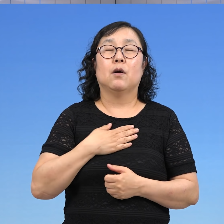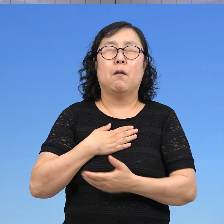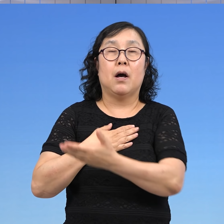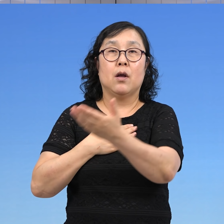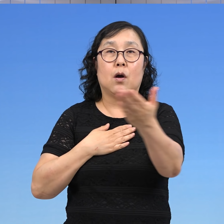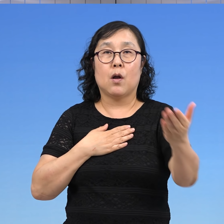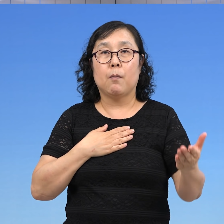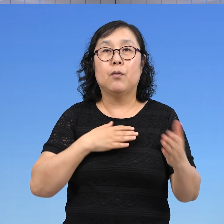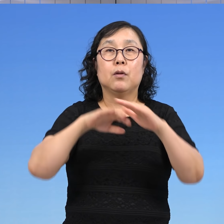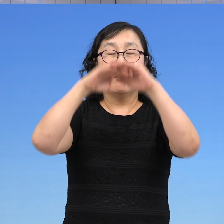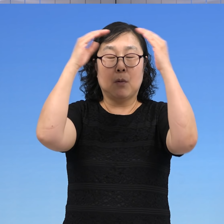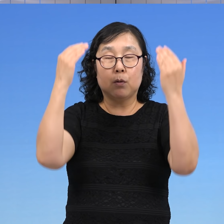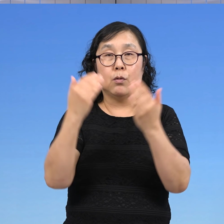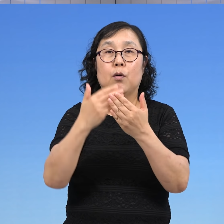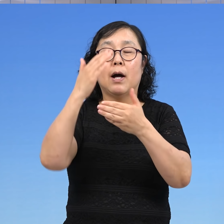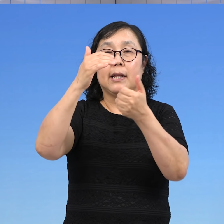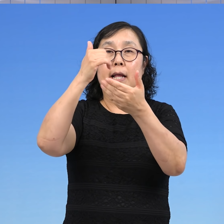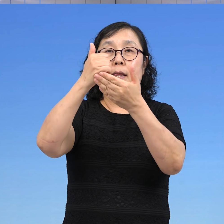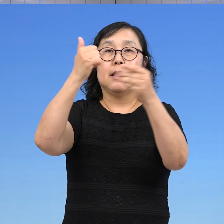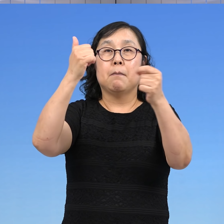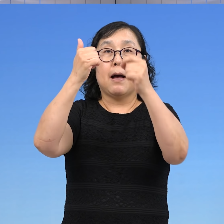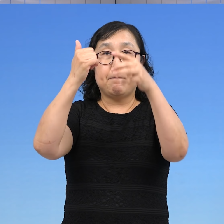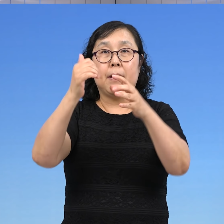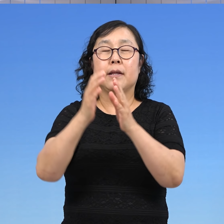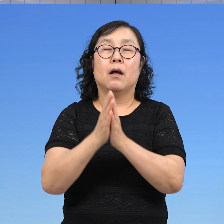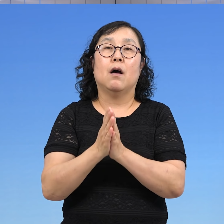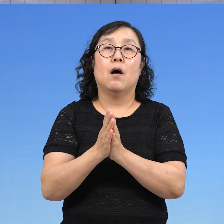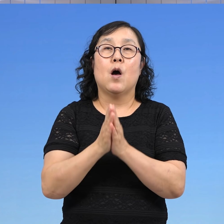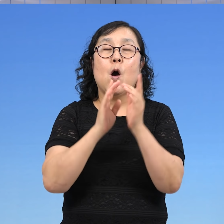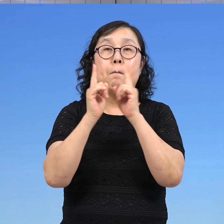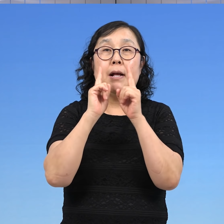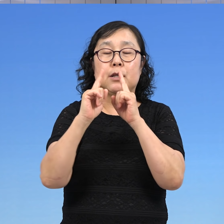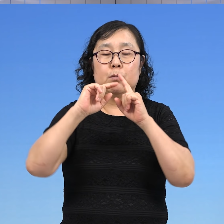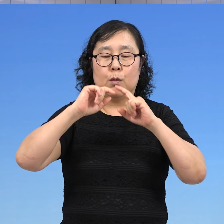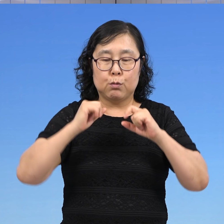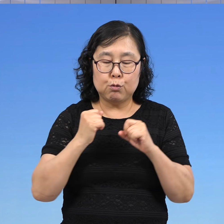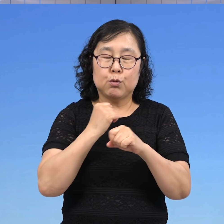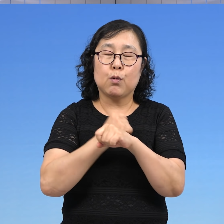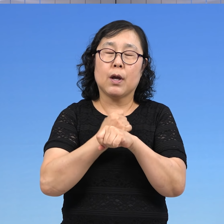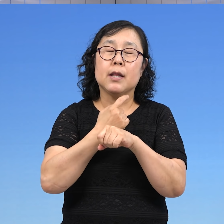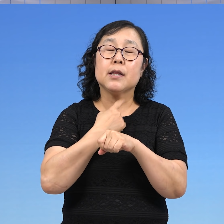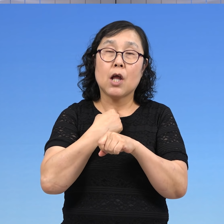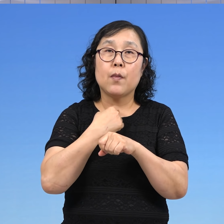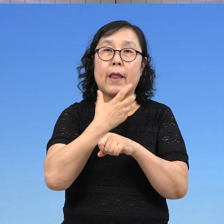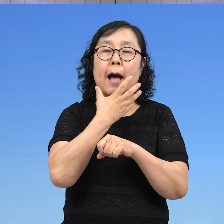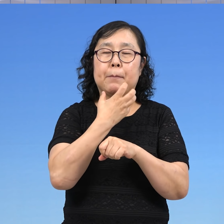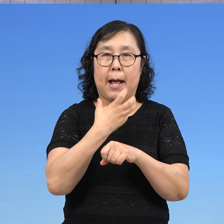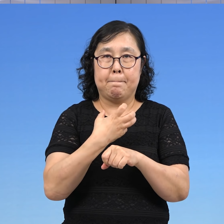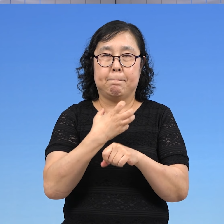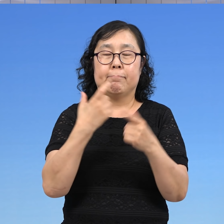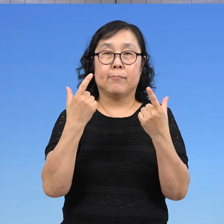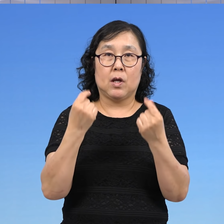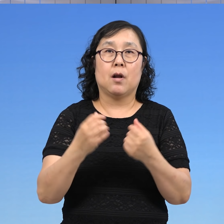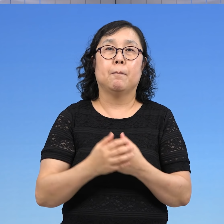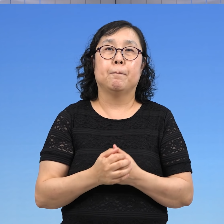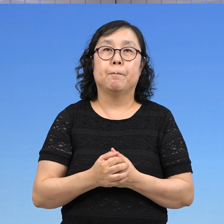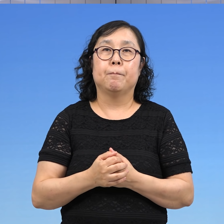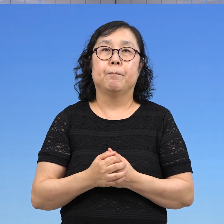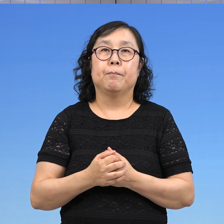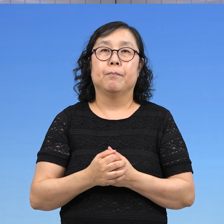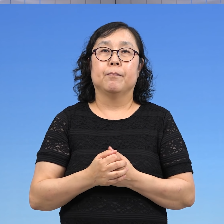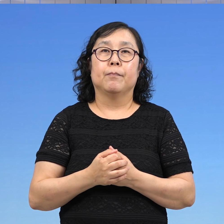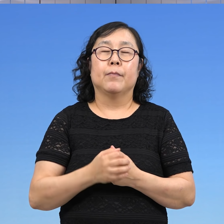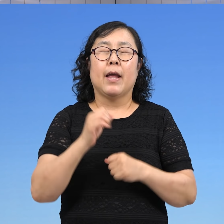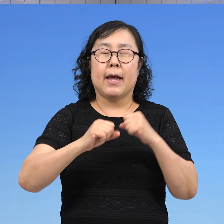여러분 모두가 다 이제 하나님 앞에서 이제 이 말씀으로 순종 했던 그 아브라함과 같이